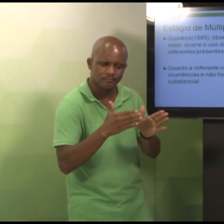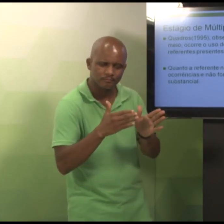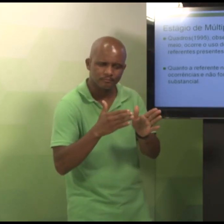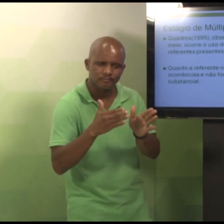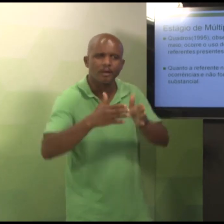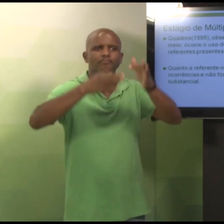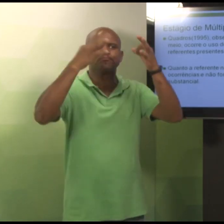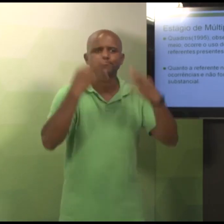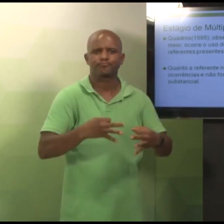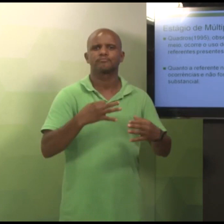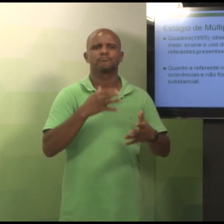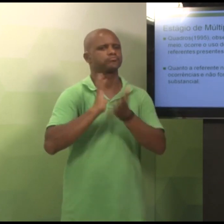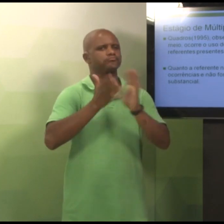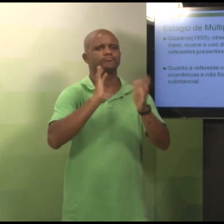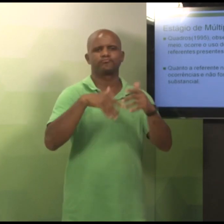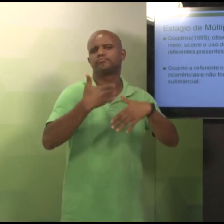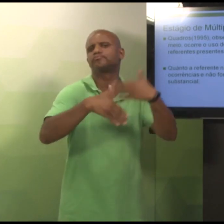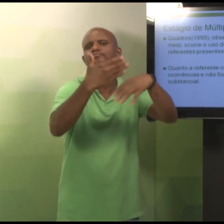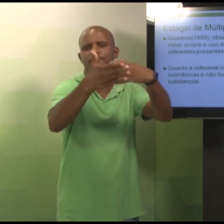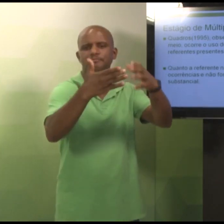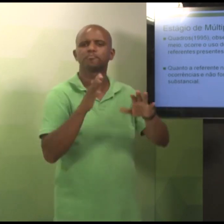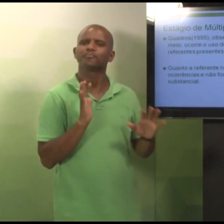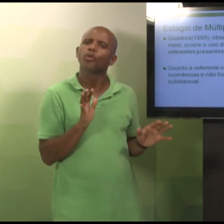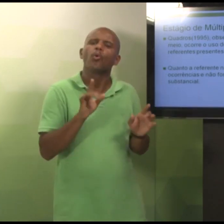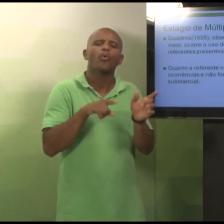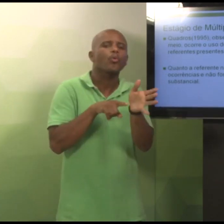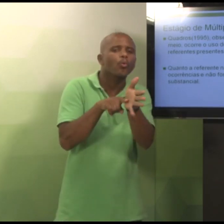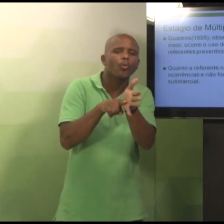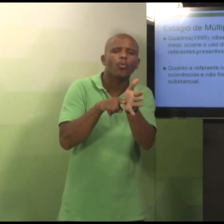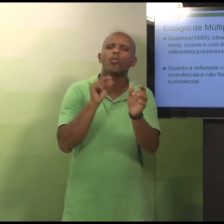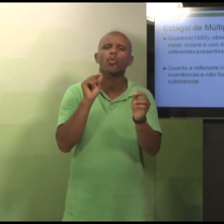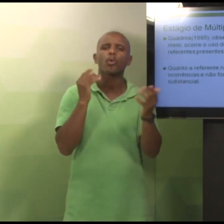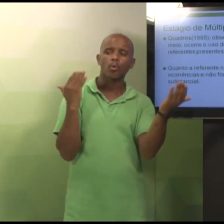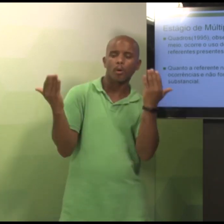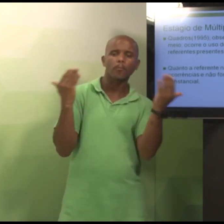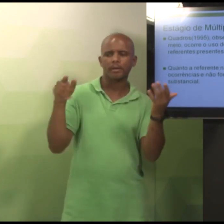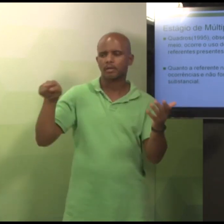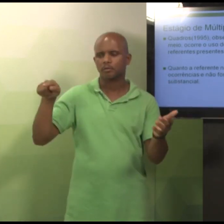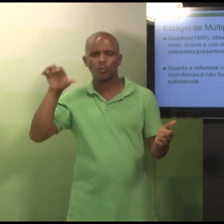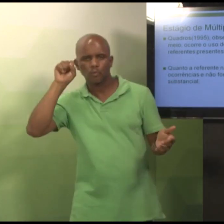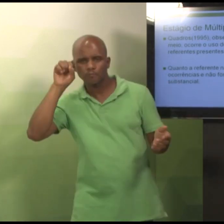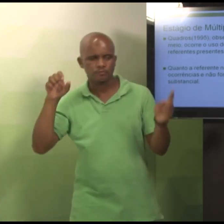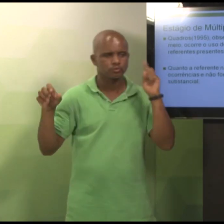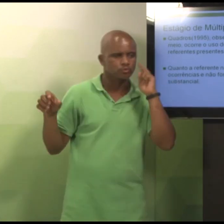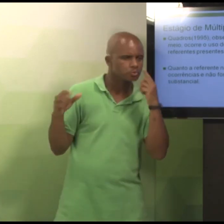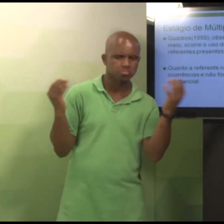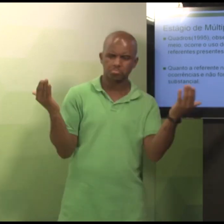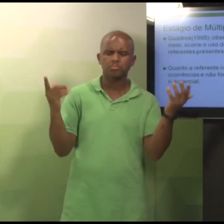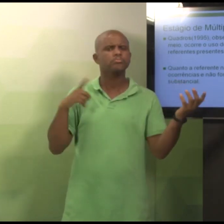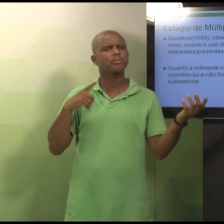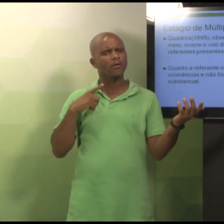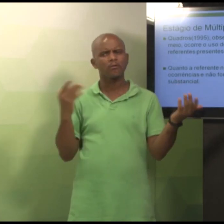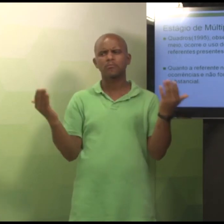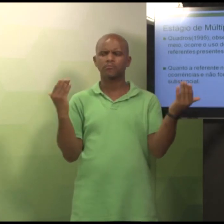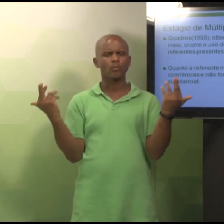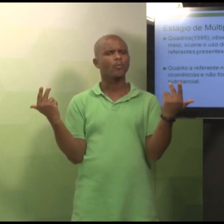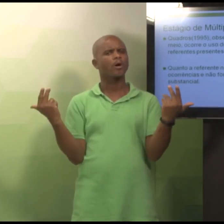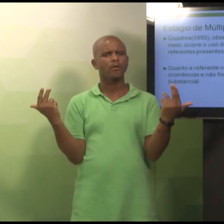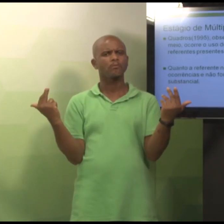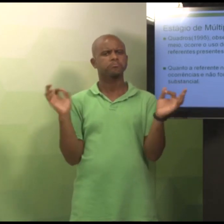há clareza ainda na sinalização. Então, há os períodos em que ele vai se desenvolvendo até conseguir clareza na sinalização.